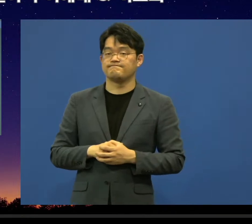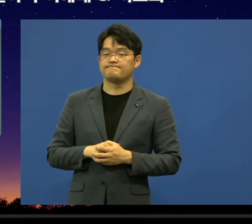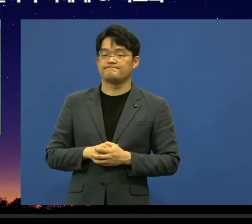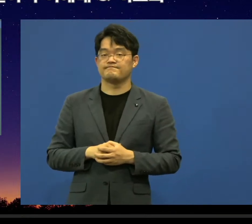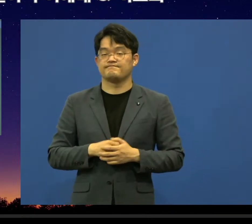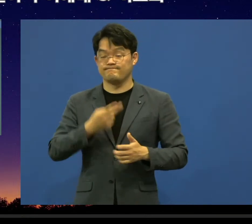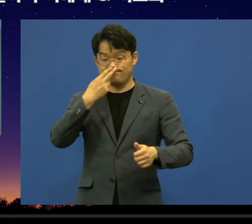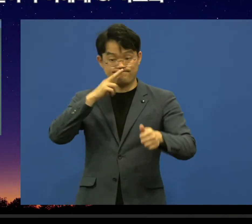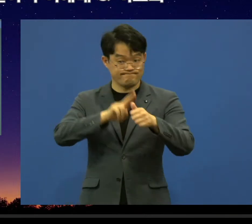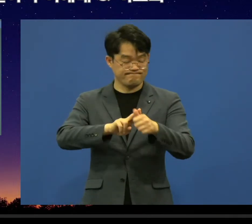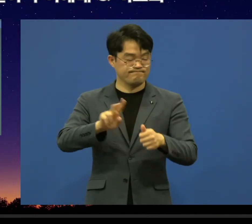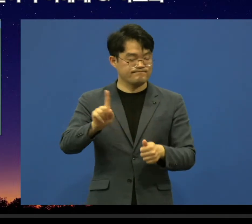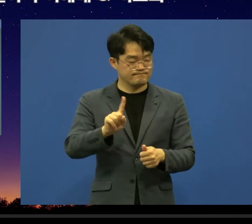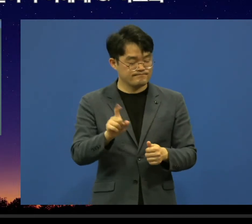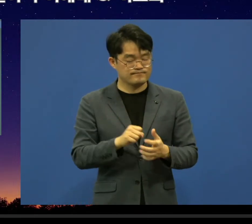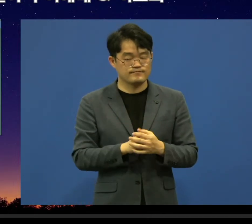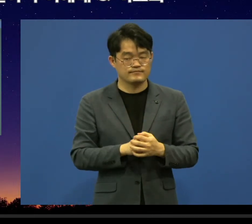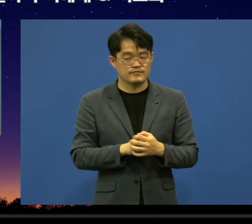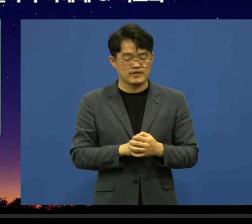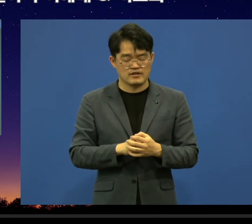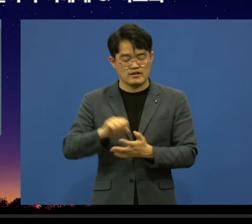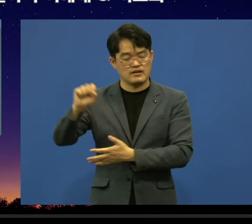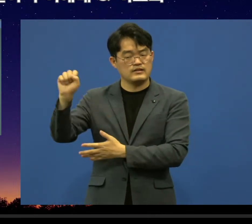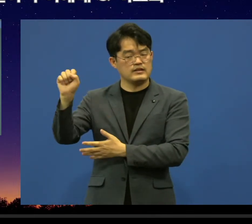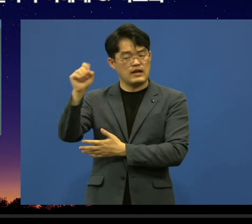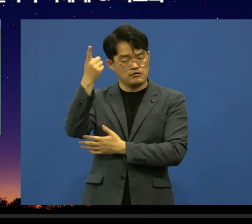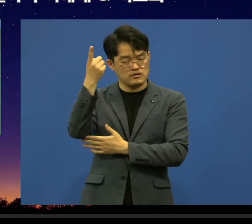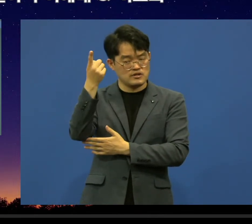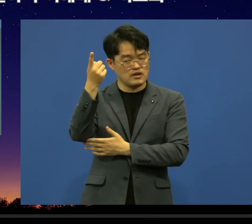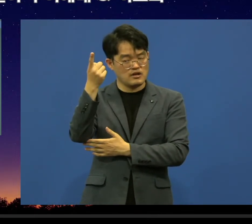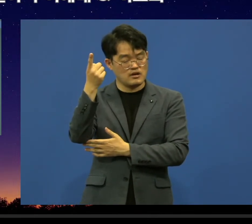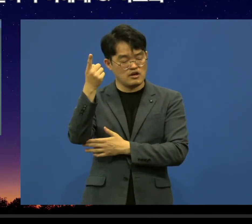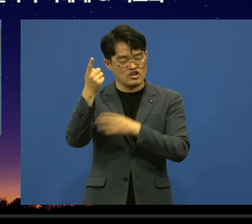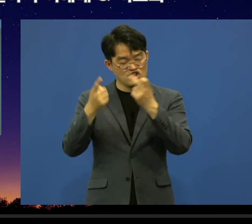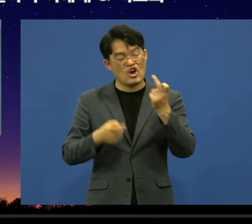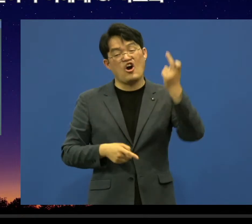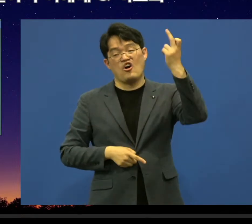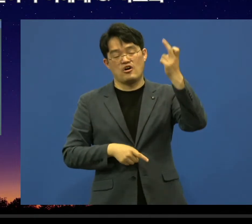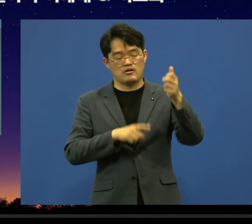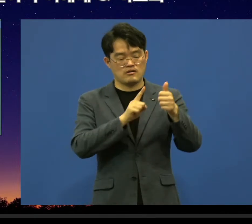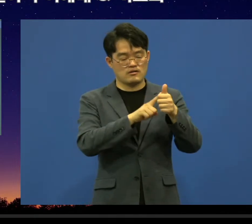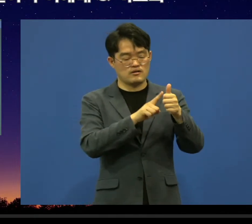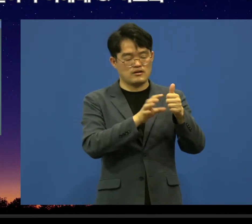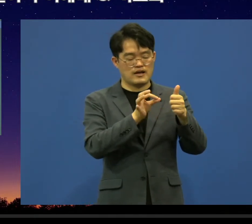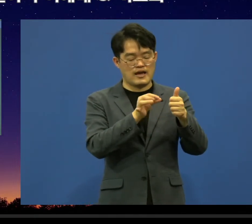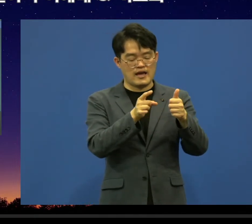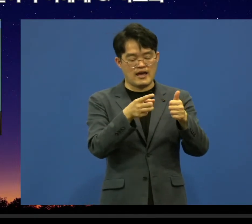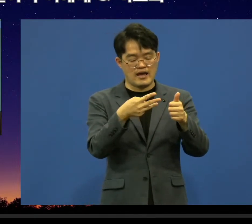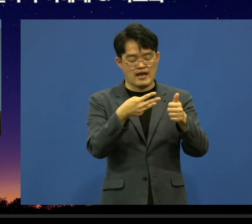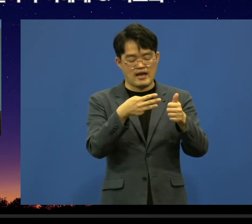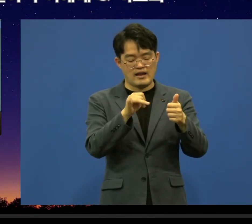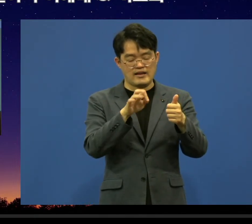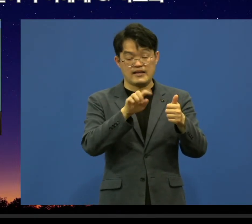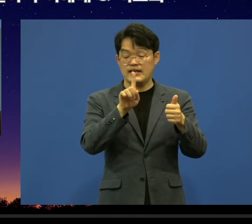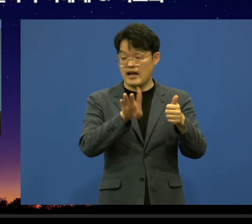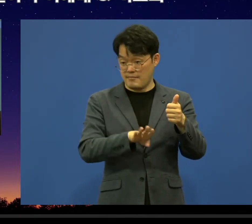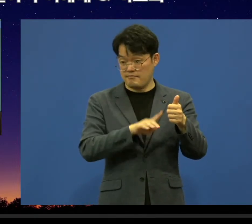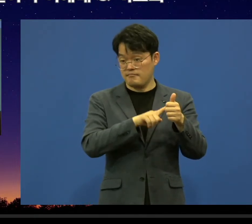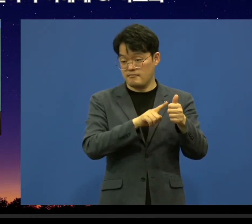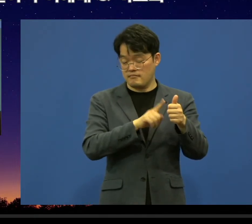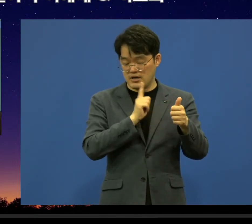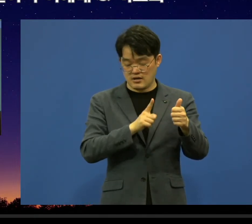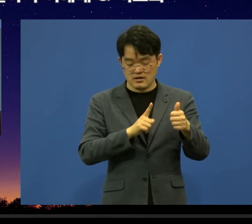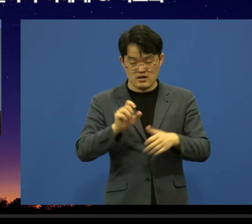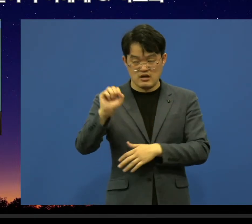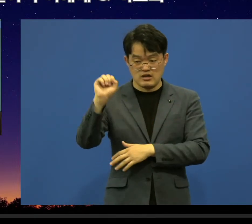도전은 누구로부터 옵니까? 그는 다윗의 큰형 엘리압이에요. 28절 보십시오. 다윗이